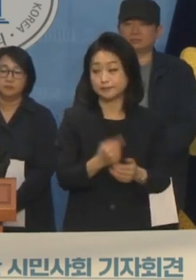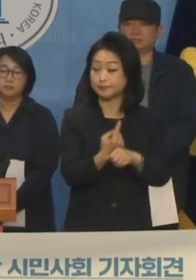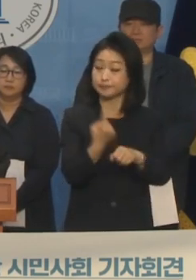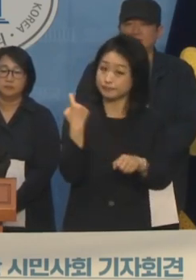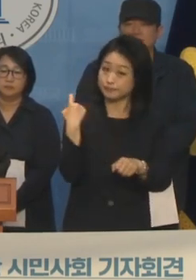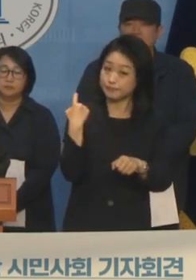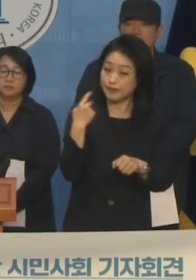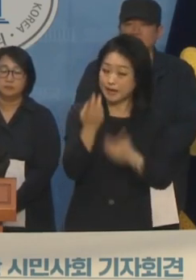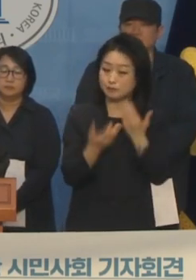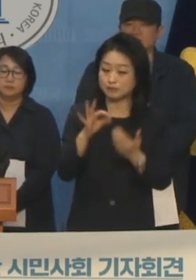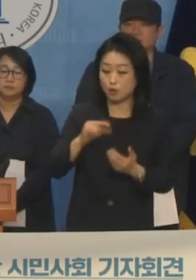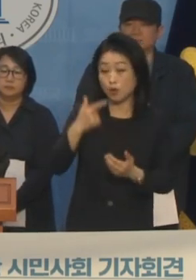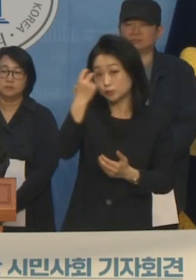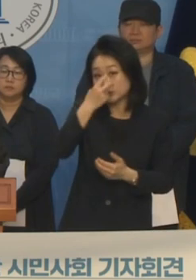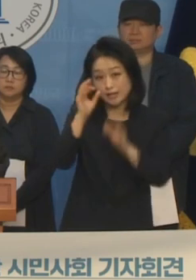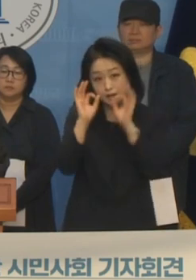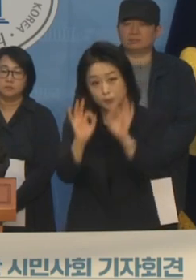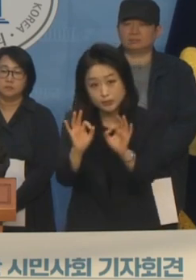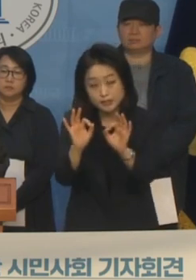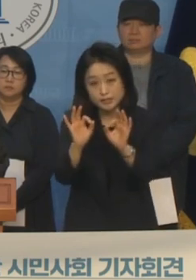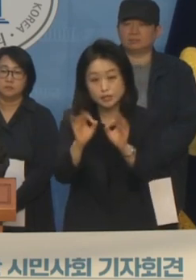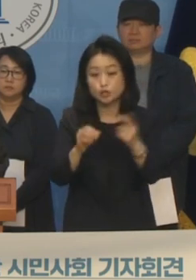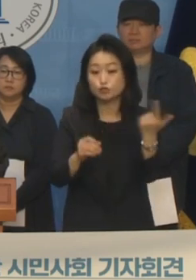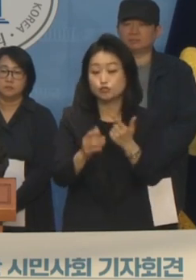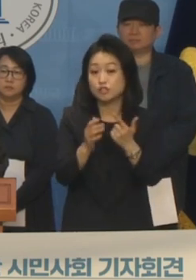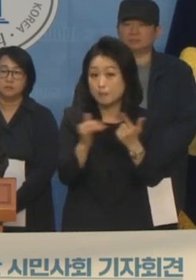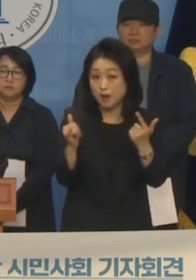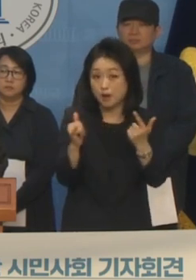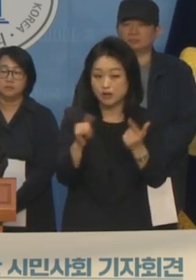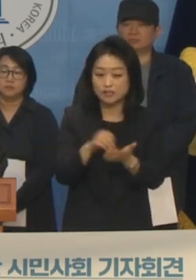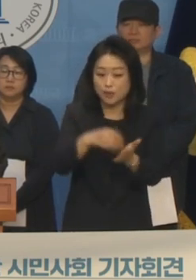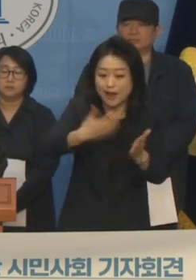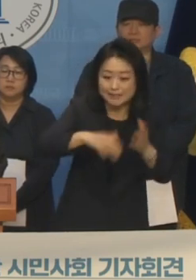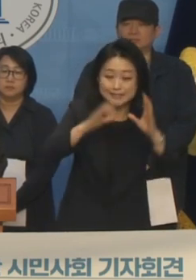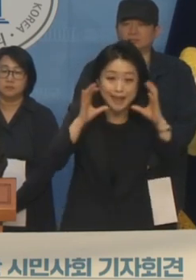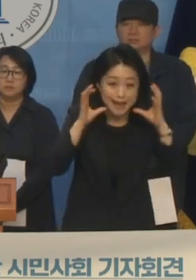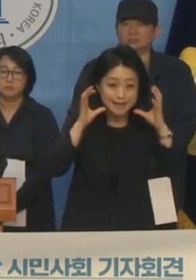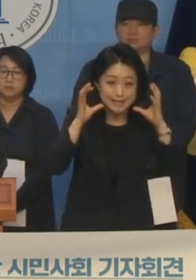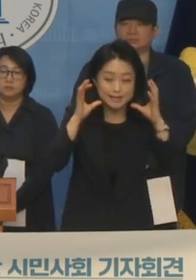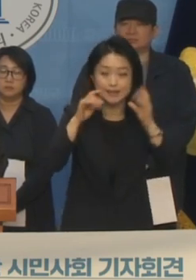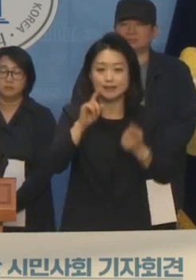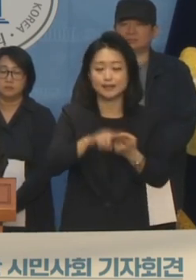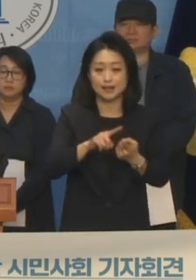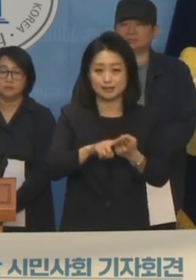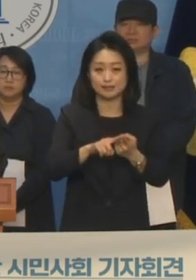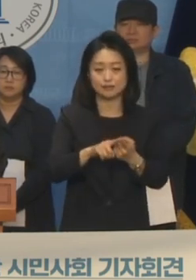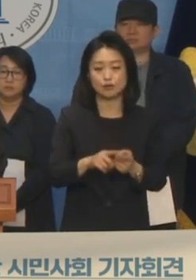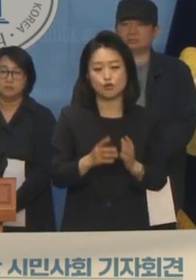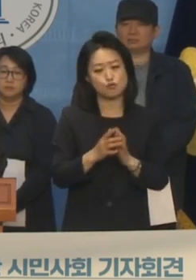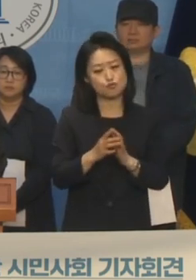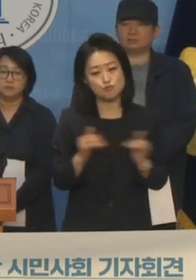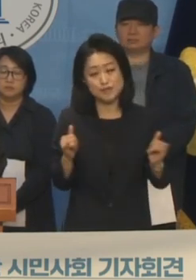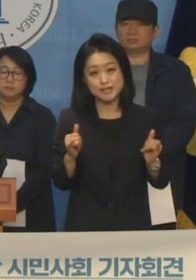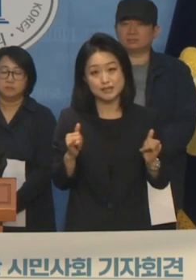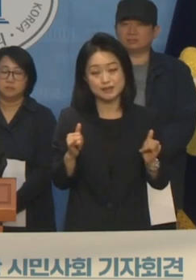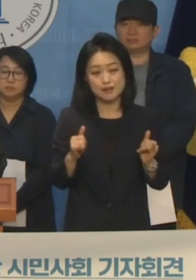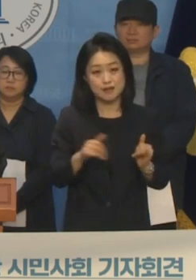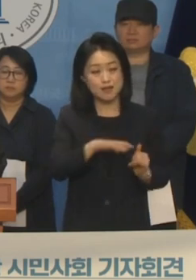지난해 감사원의 조사로 일부 드러난 6천여 명의 출생 미신고 영유아에 대한 사회적 공분은 열흘도 채 되지